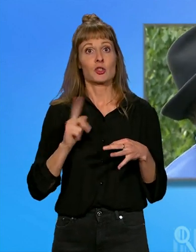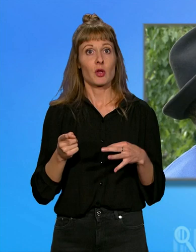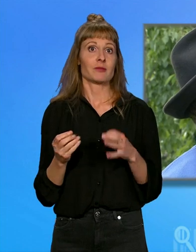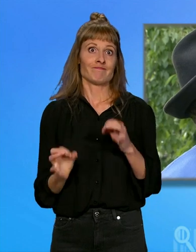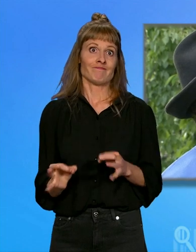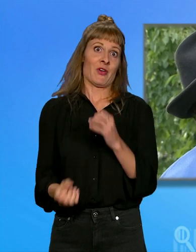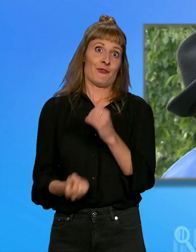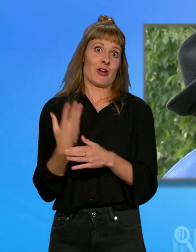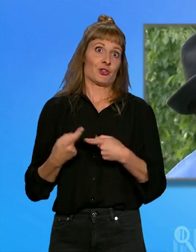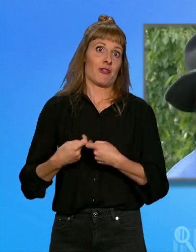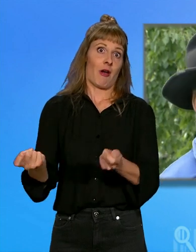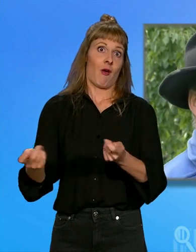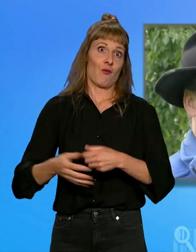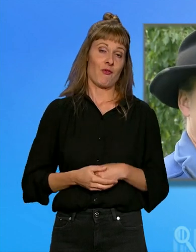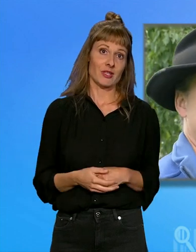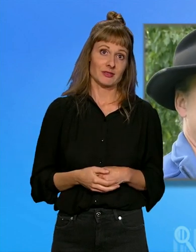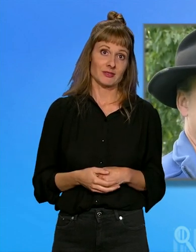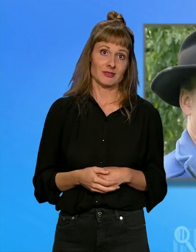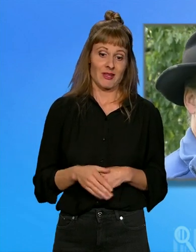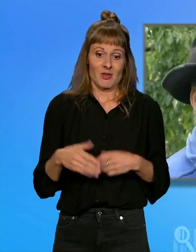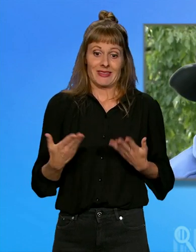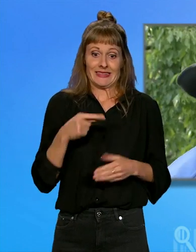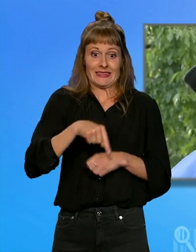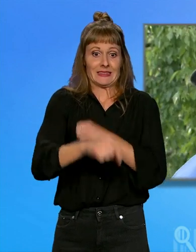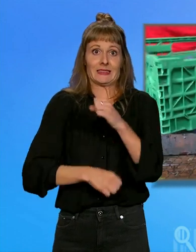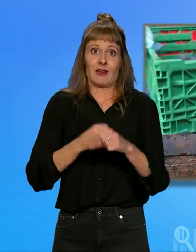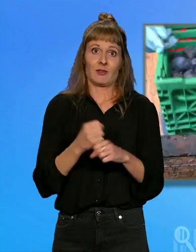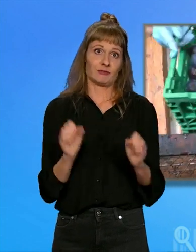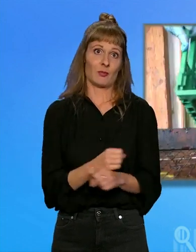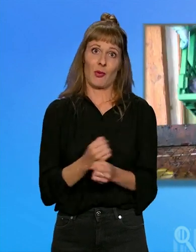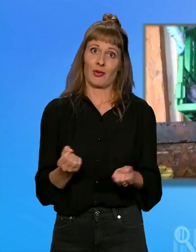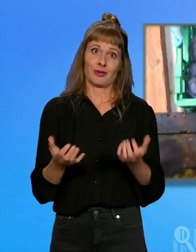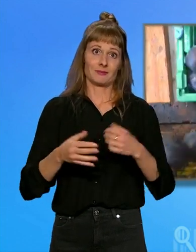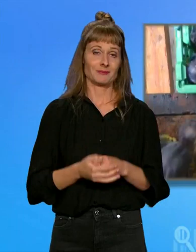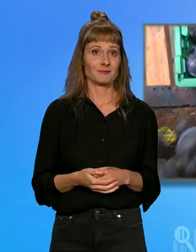auch schon gedacht für die Direktvermarktung und Detailhandel.